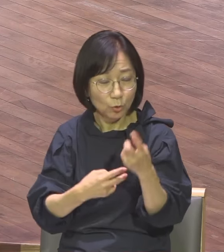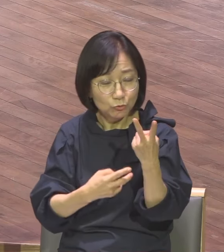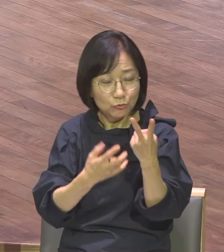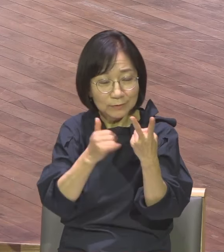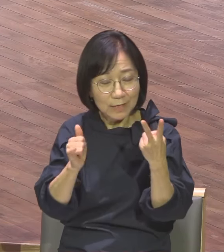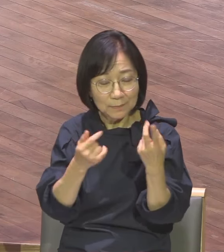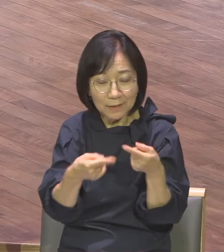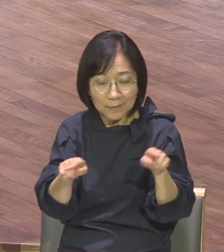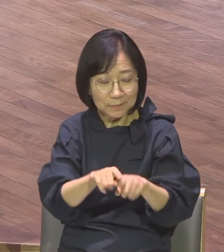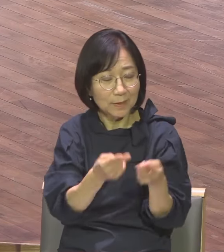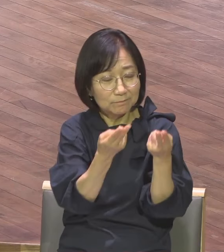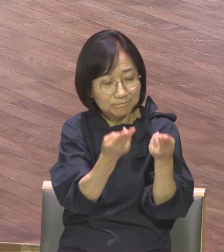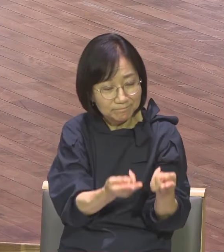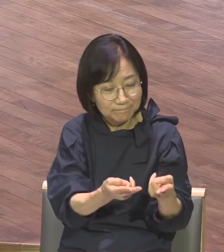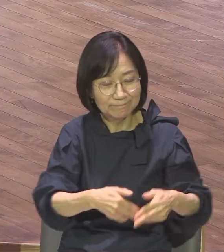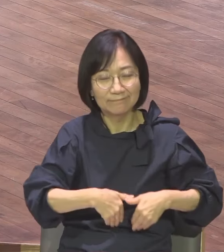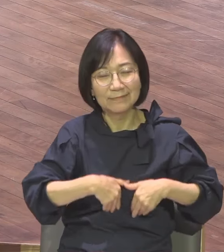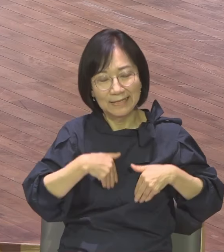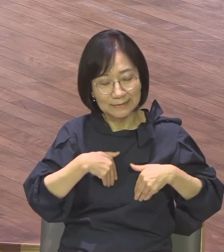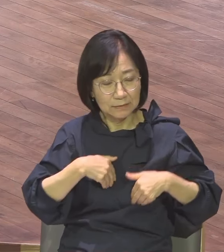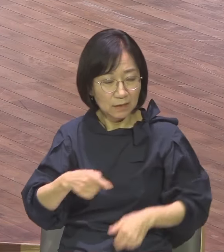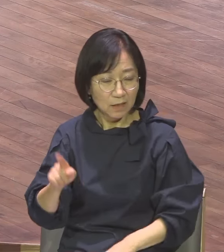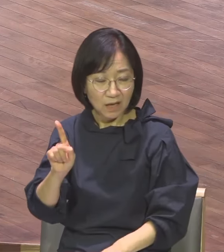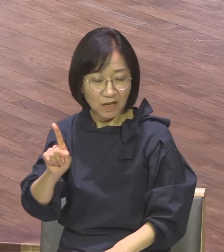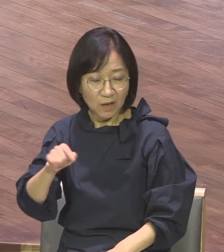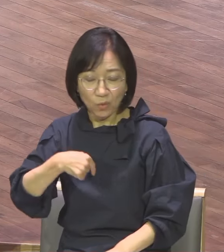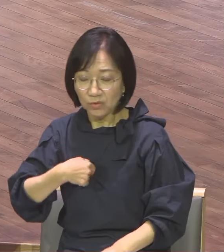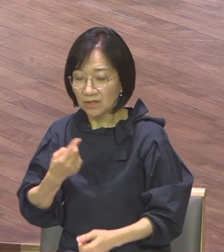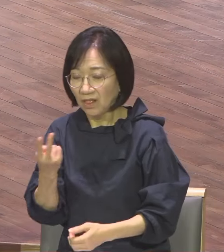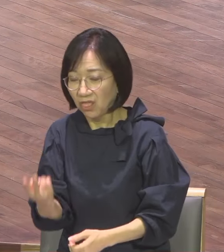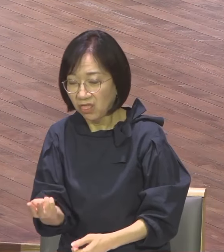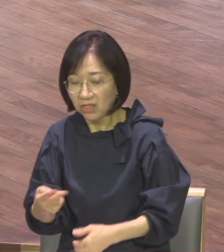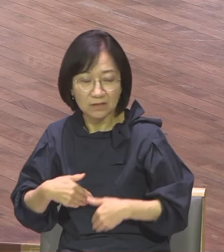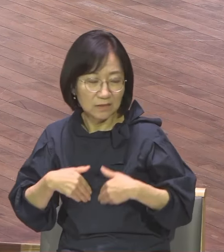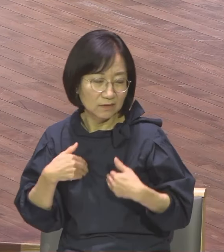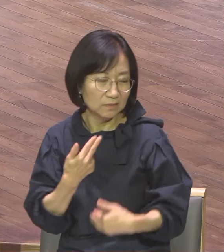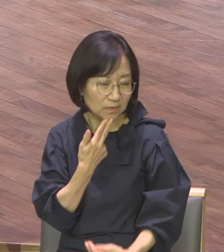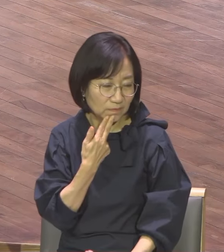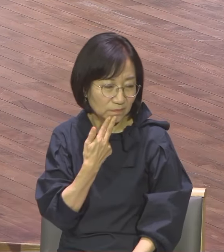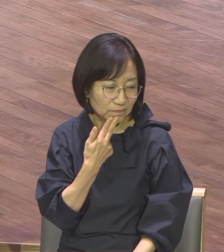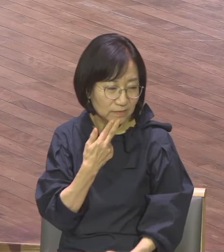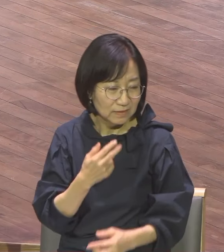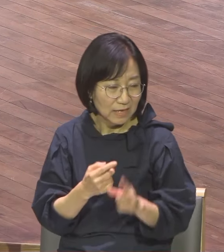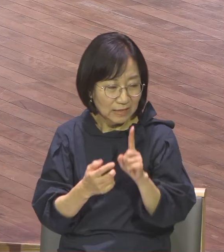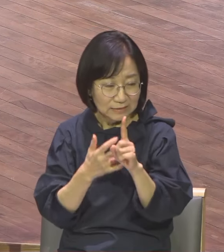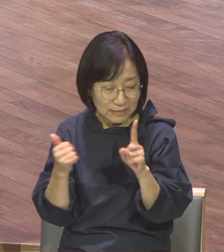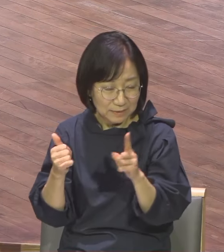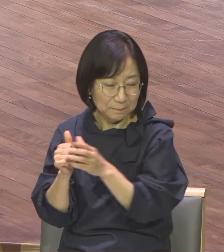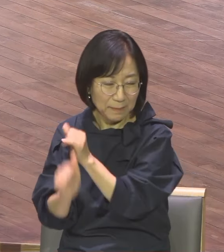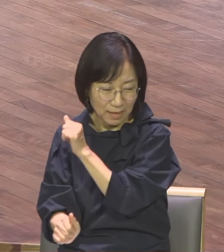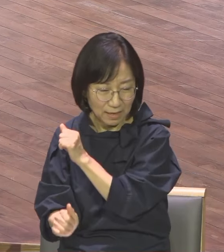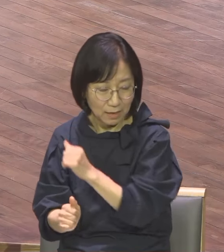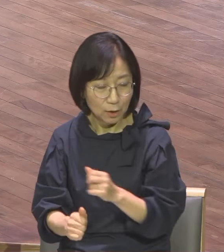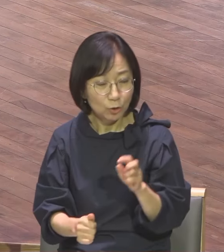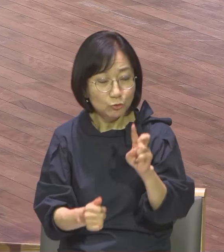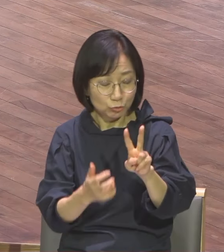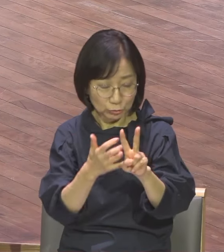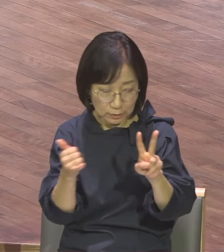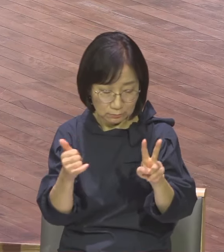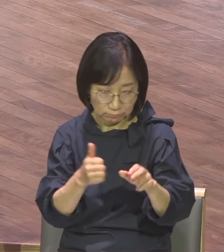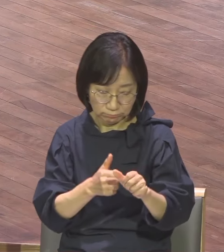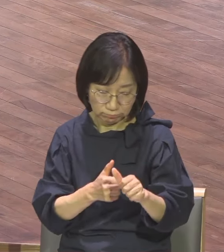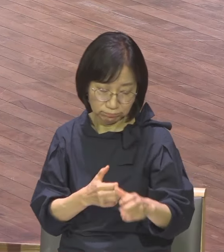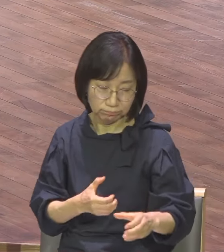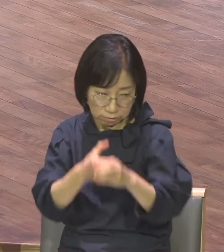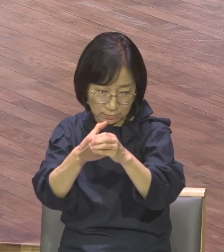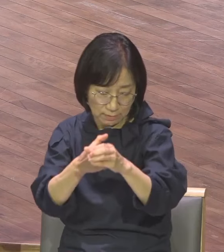두 사람이 함께 누우면 따뜻하거니와 한 사람이면 어찌 따뜻하랴. 한 사람이면 배겼거니와